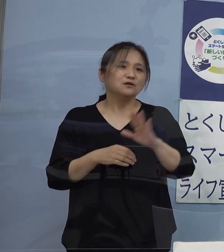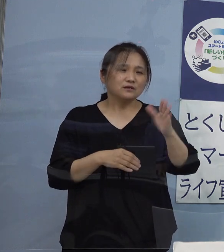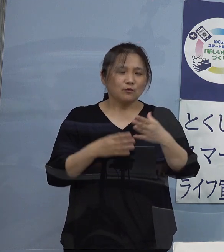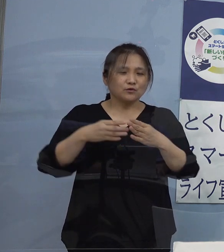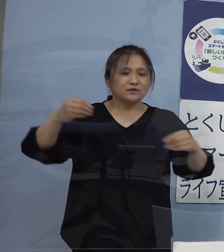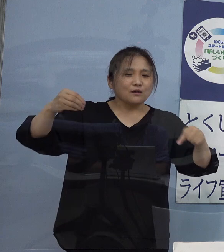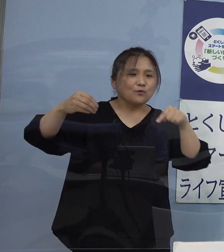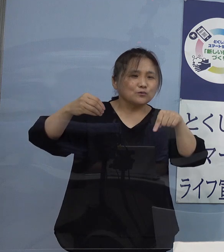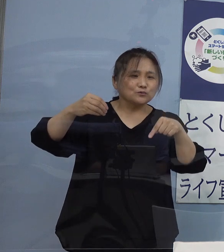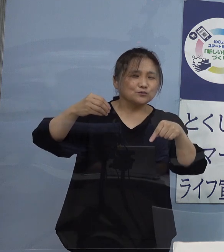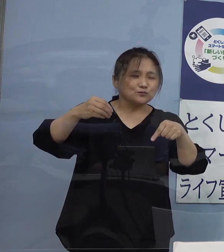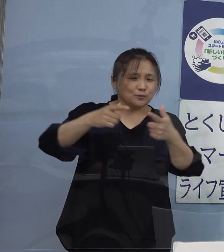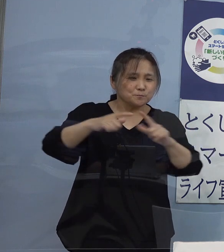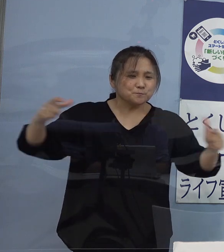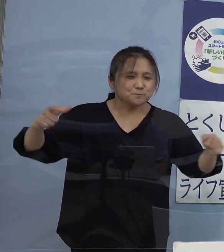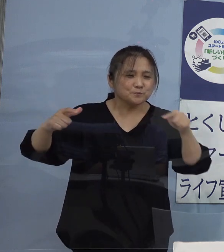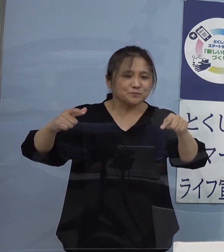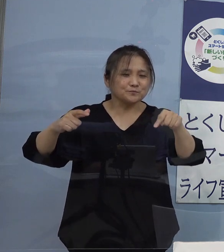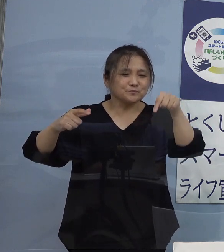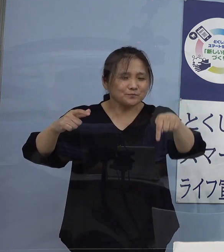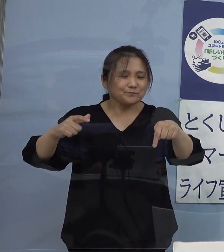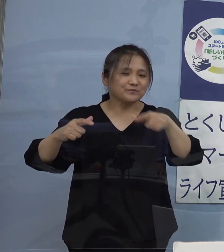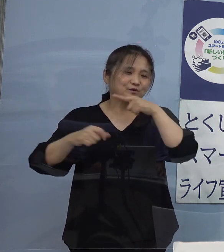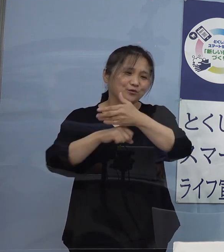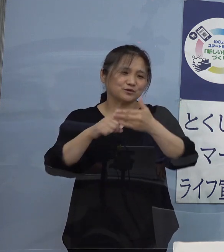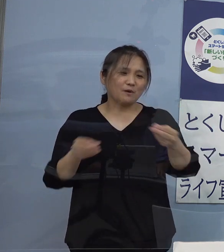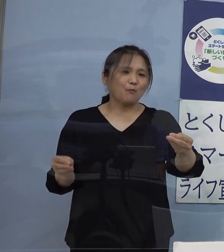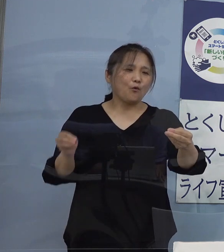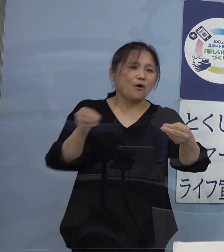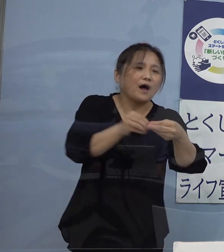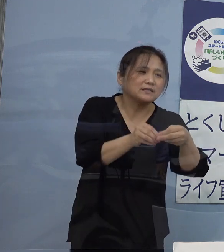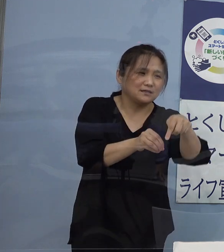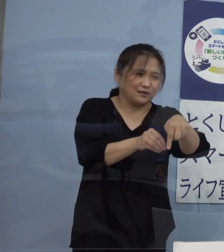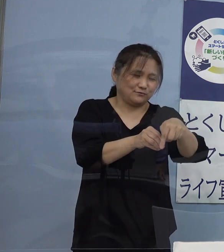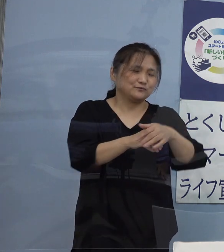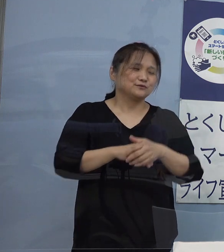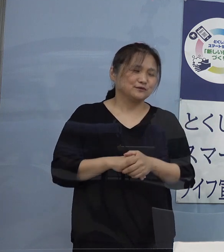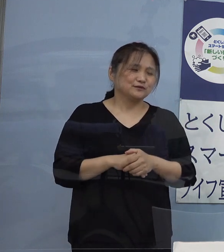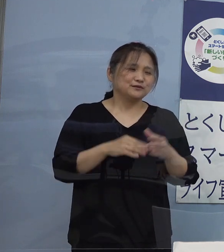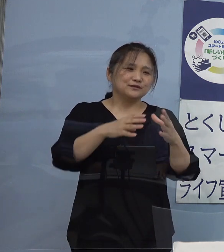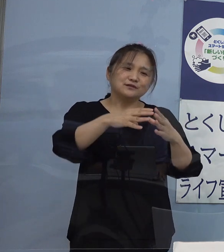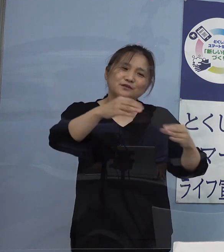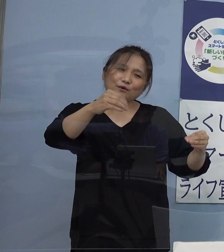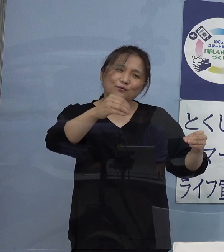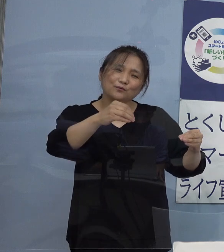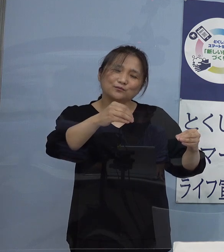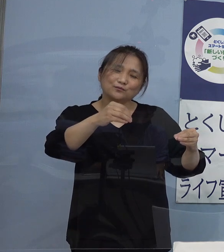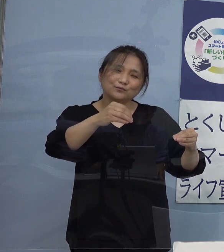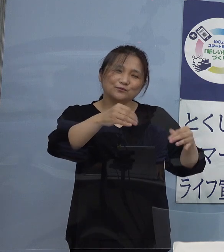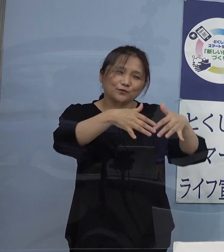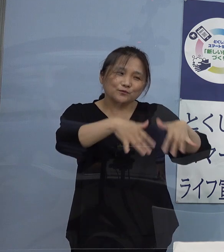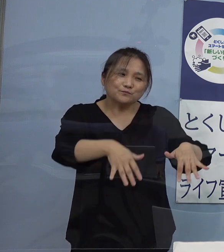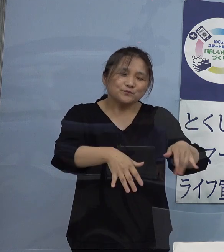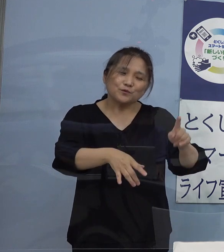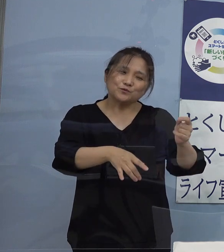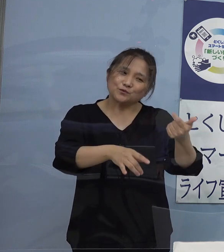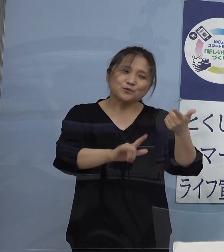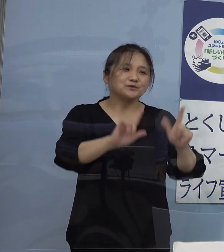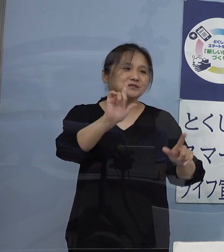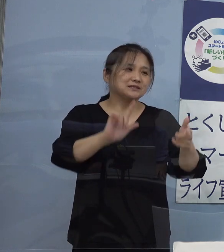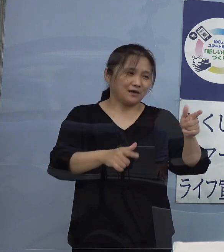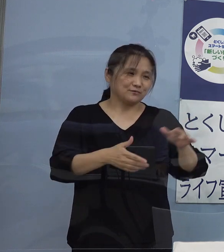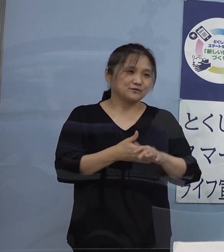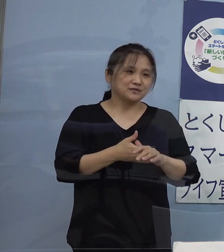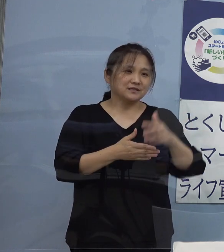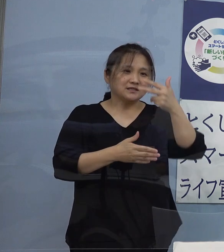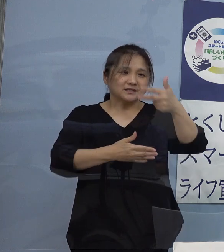れるということであれば、やはり第2波と言っても過言ではない。ただ全国とは少し構図が違って、いわゆる市中